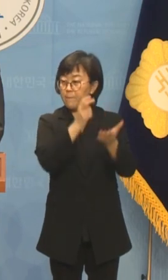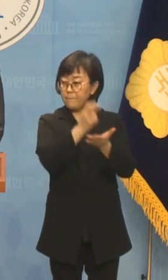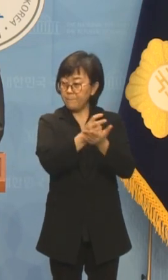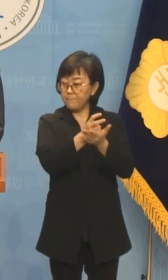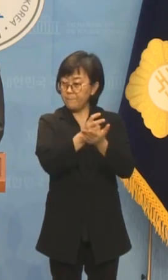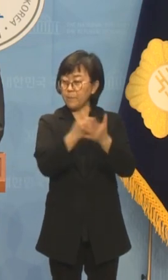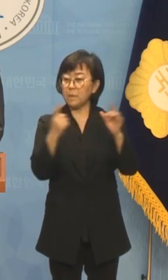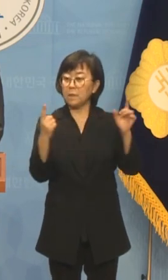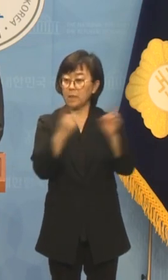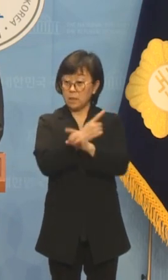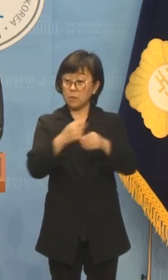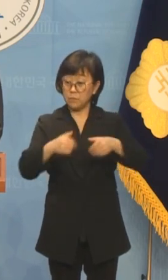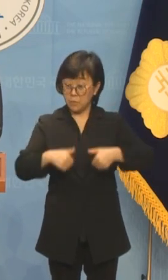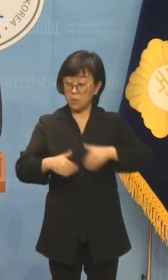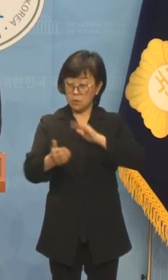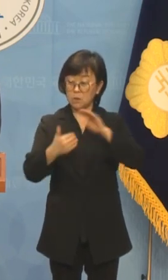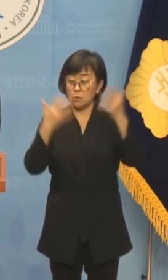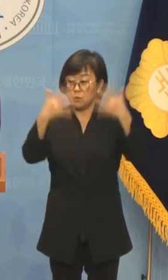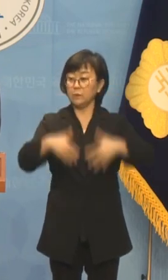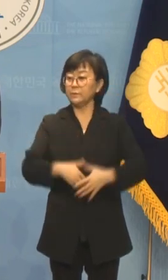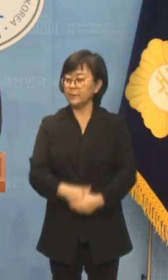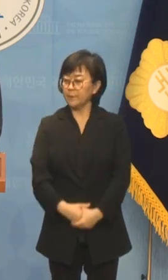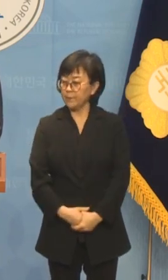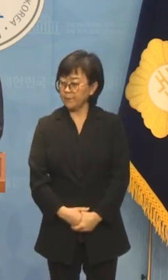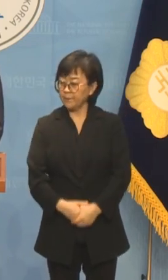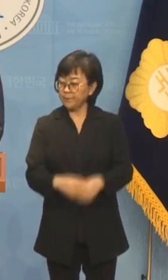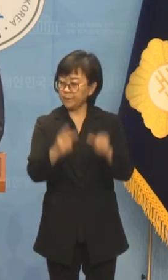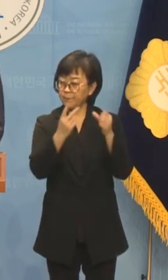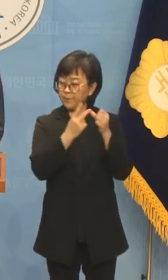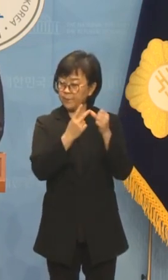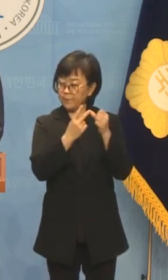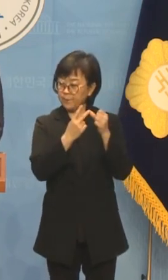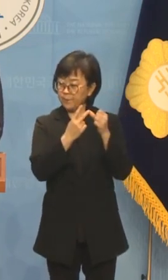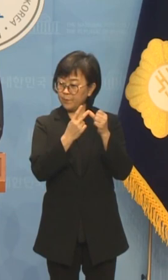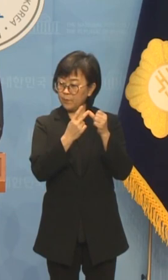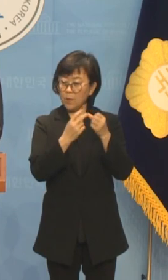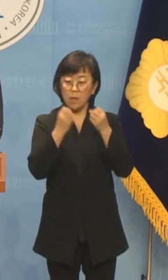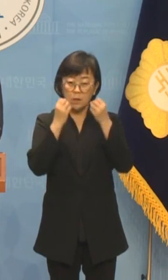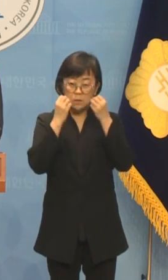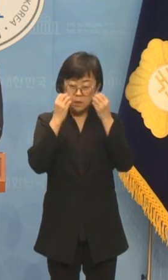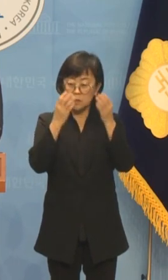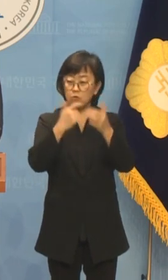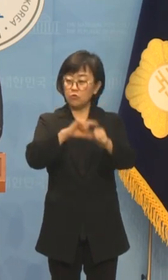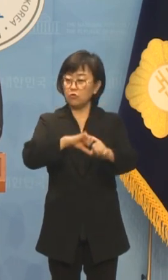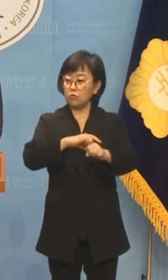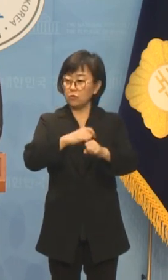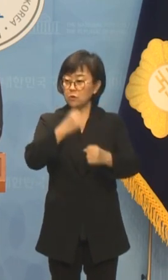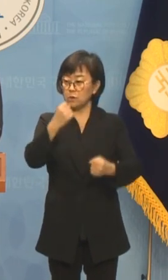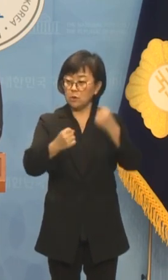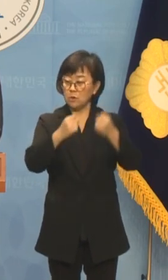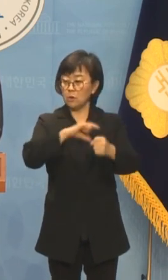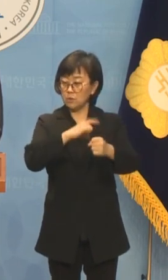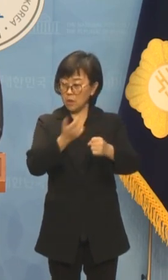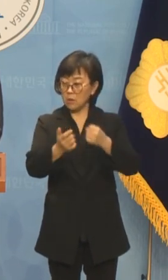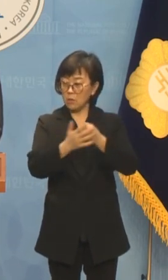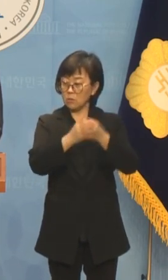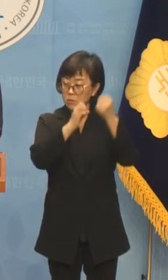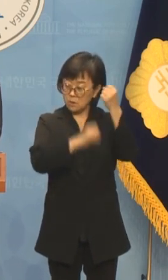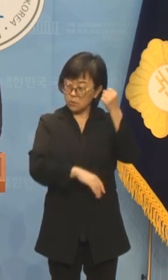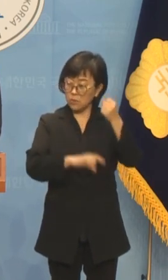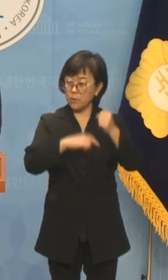택시운송사업법이 개정되어야 합니다. 두 번째, 신규 면허는 물론 기존 면허